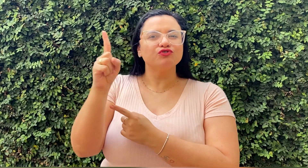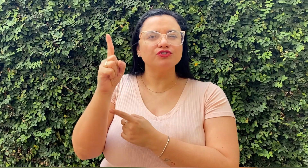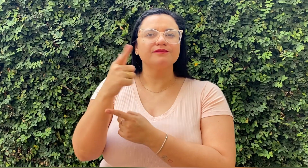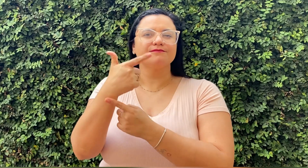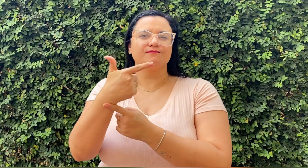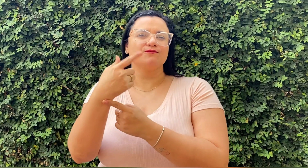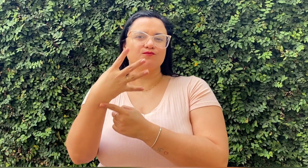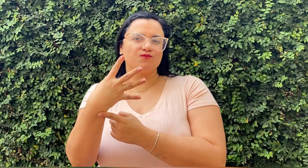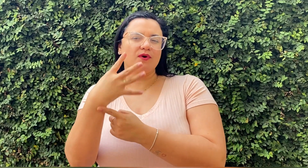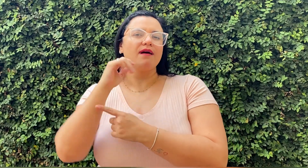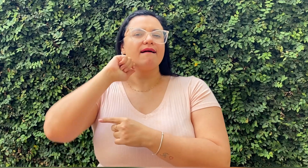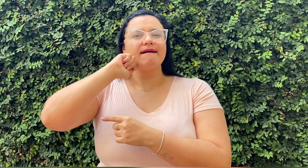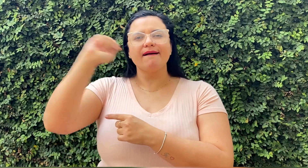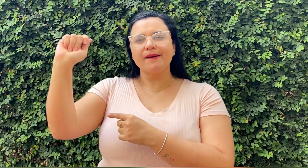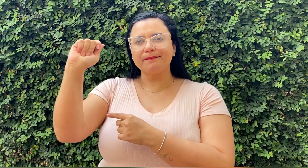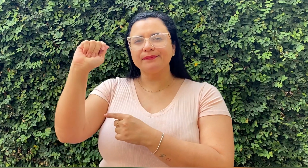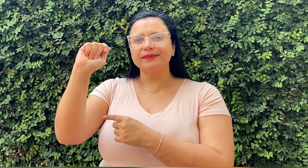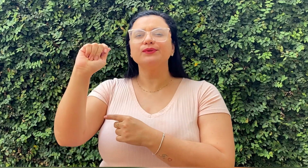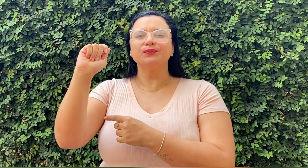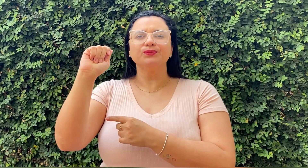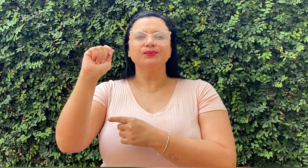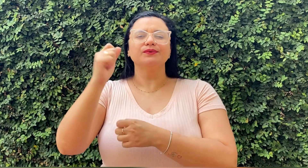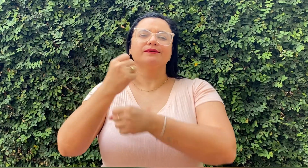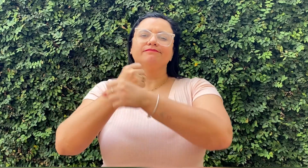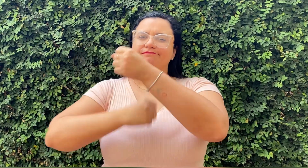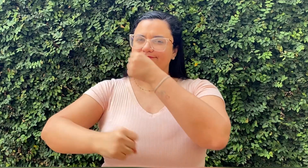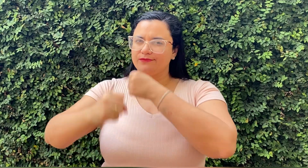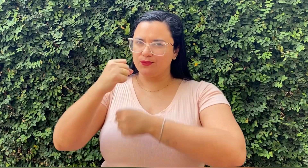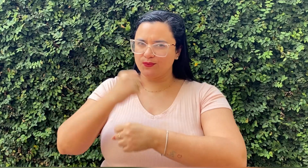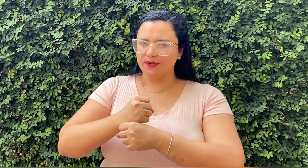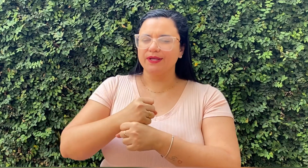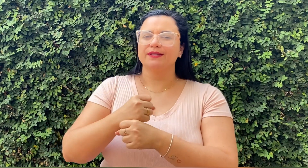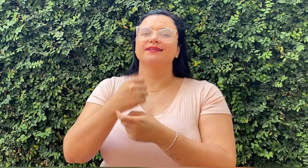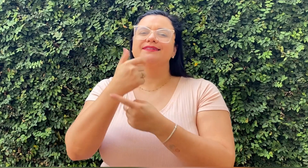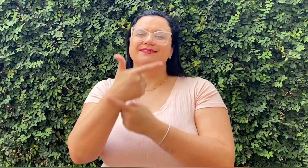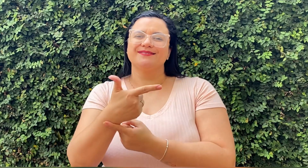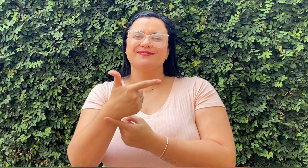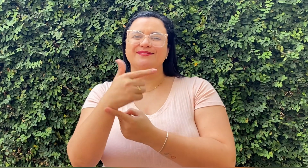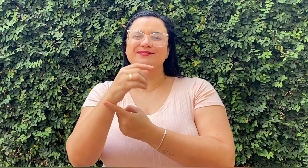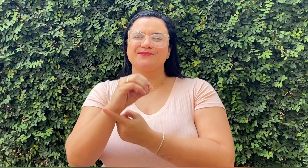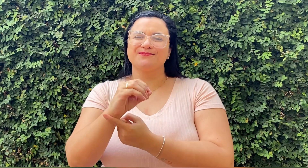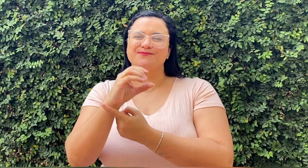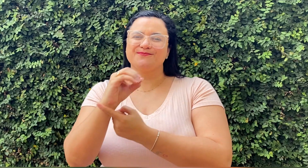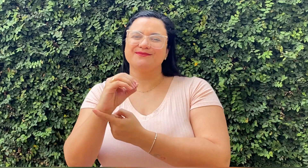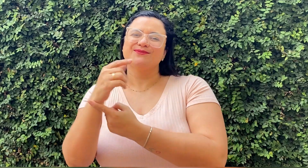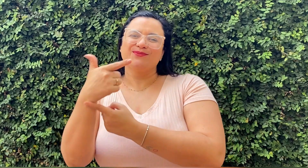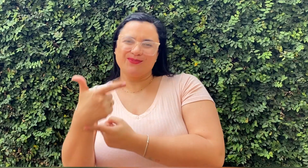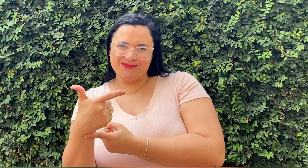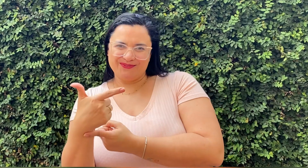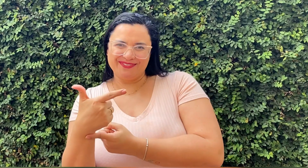Foi no dia 24 de abril do ano de 2002.